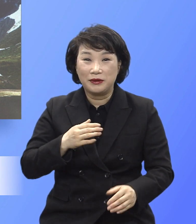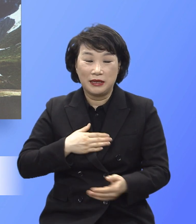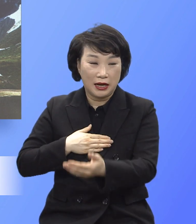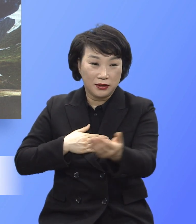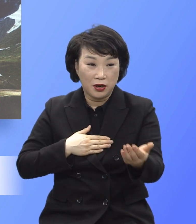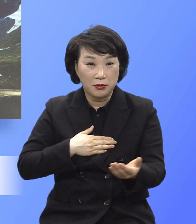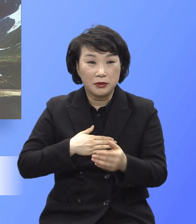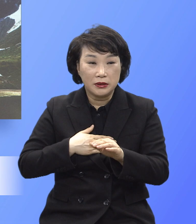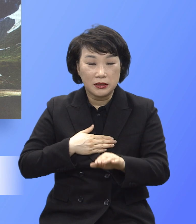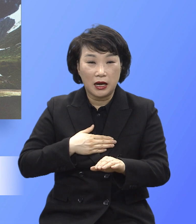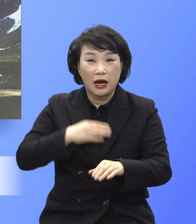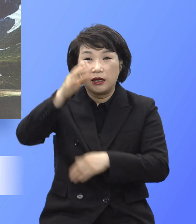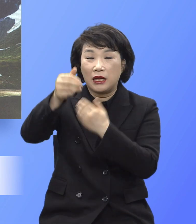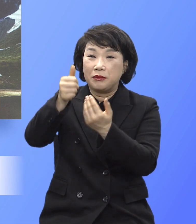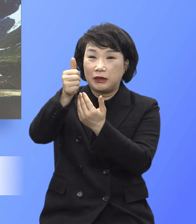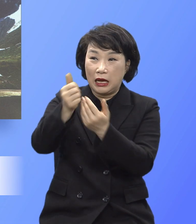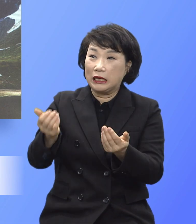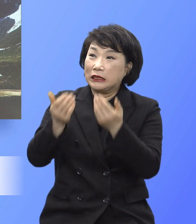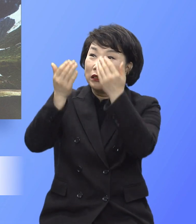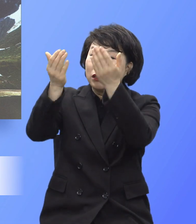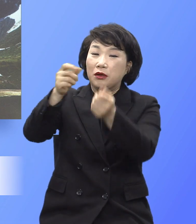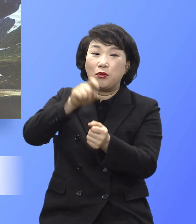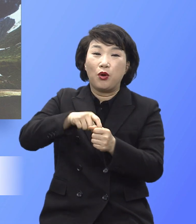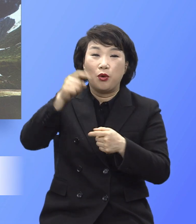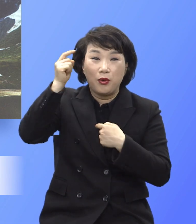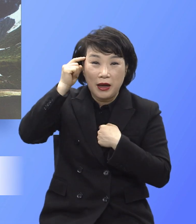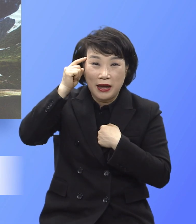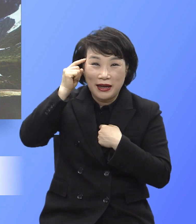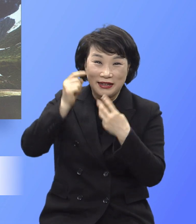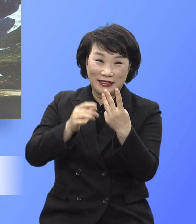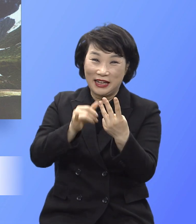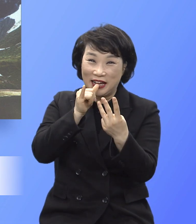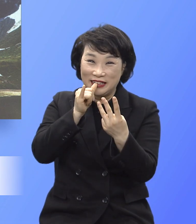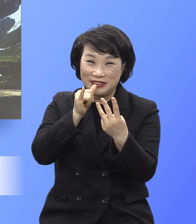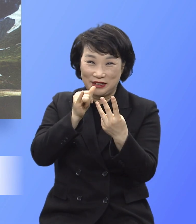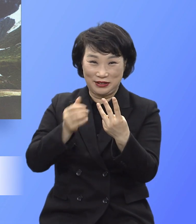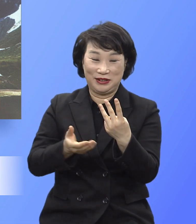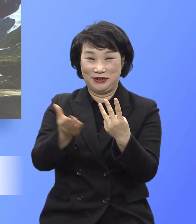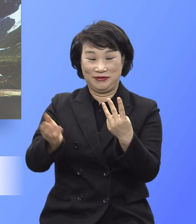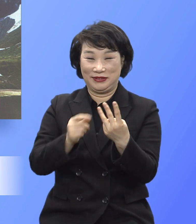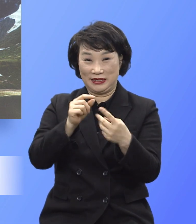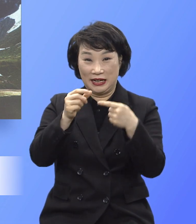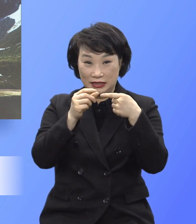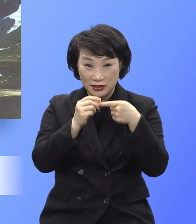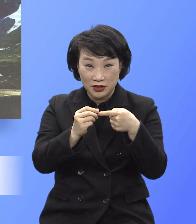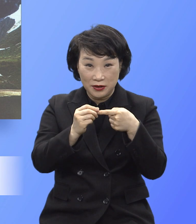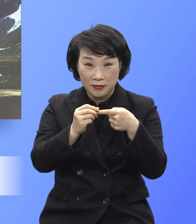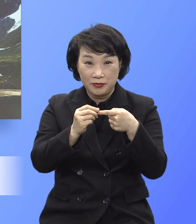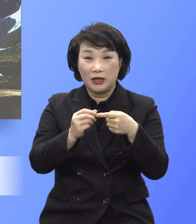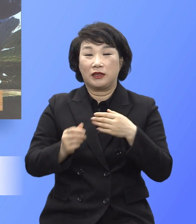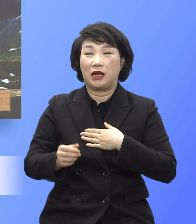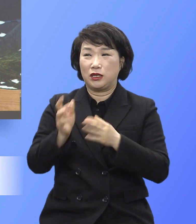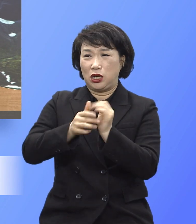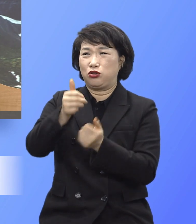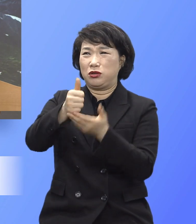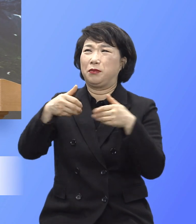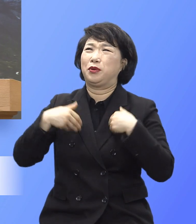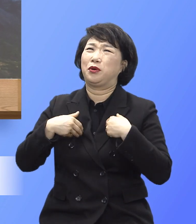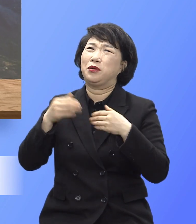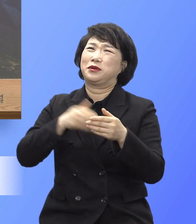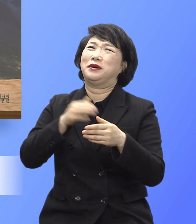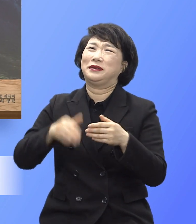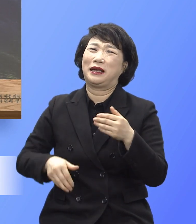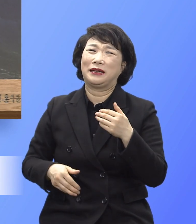여러분에게 왜 하나님께 올려지냐? 세 가지 의미가 있죠. 하나는 나는 예수가